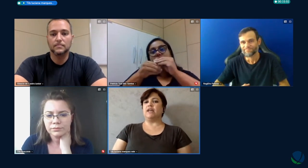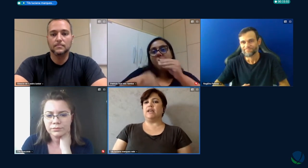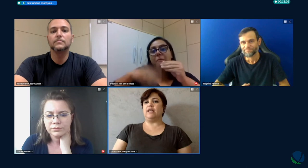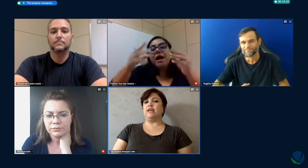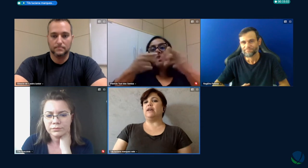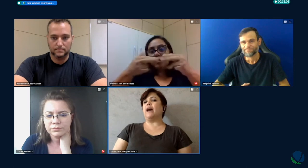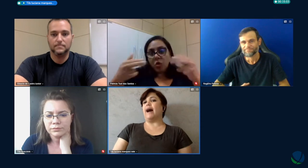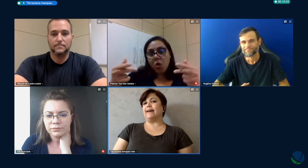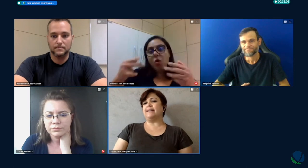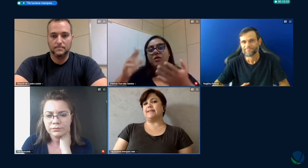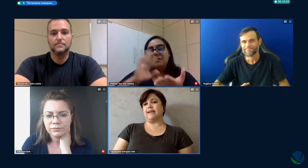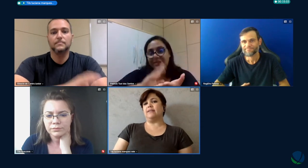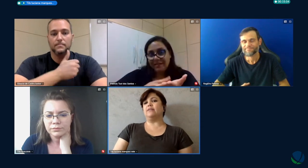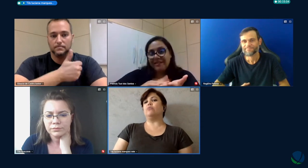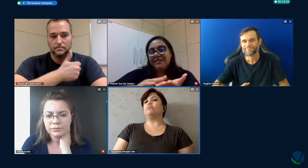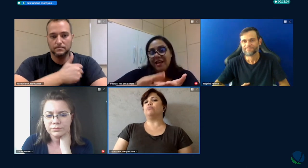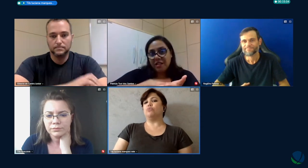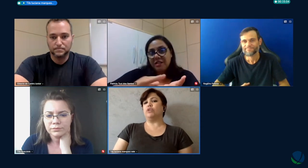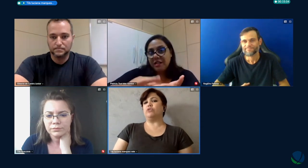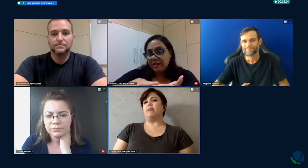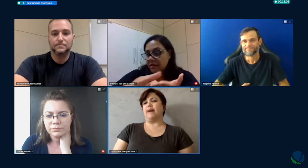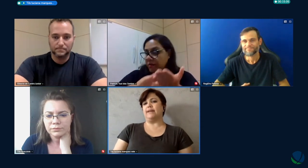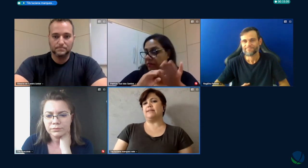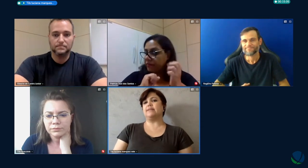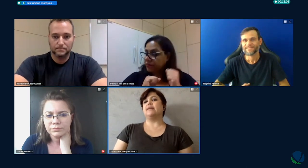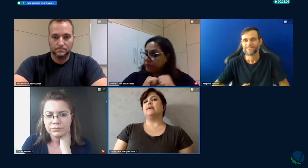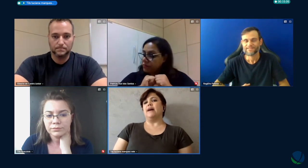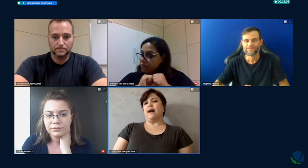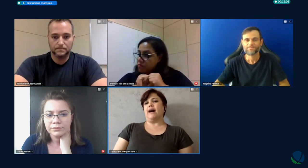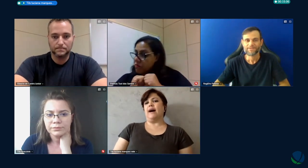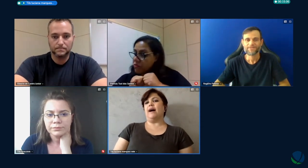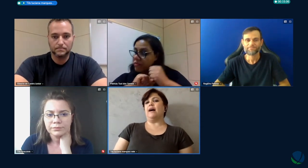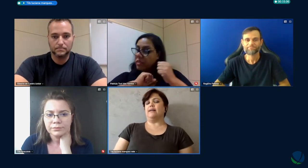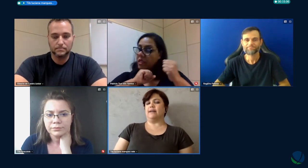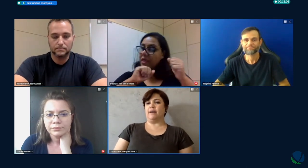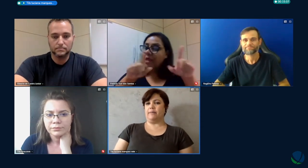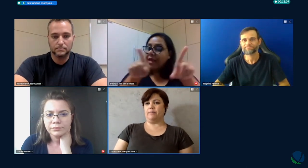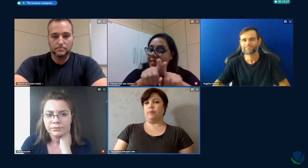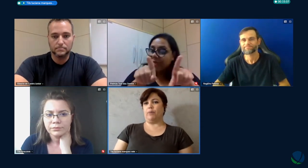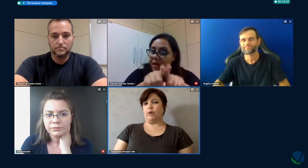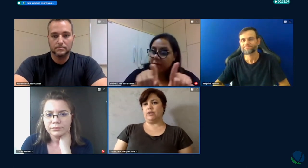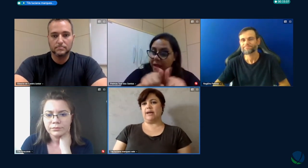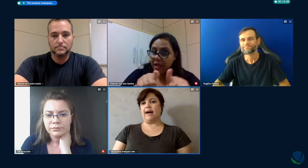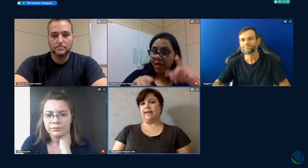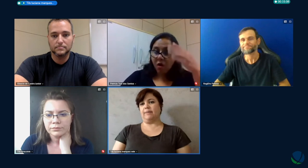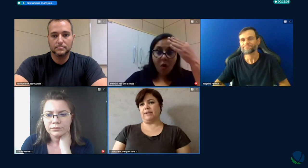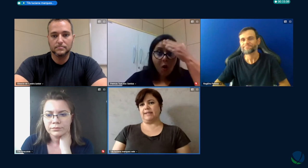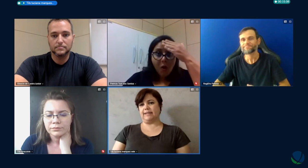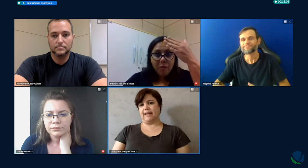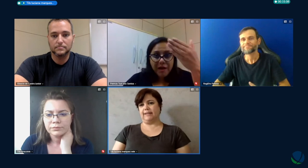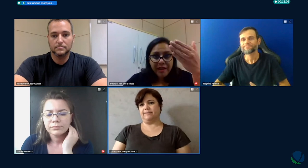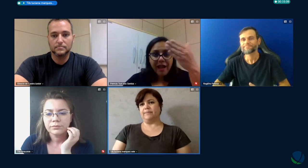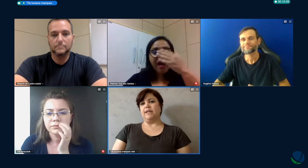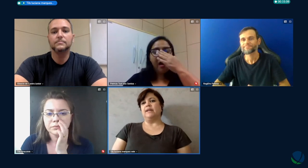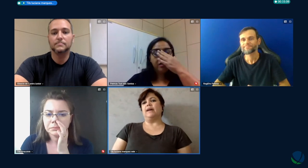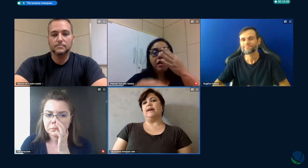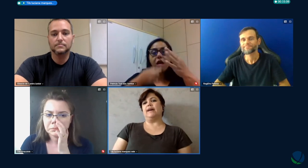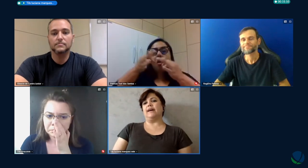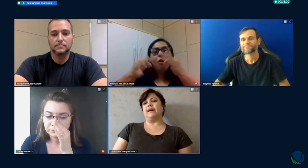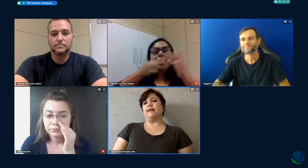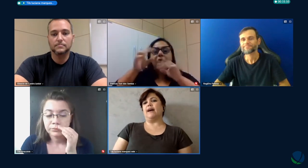enfim. E acrescentam muito mais a proposta a ser